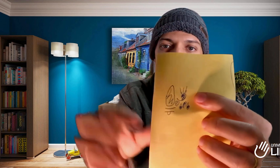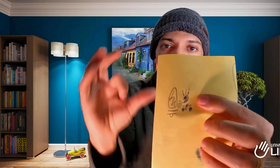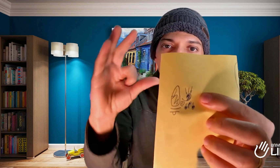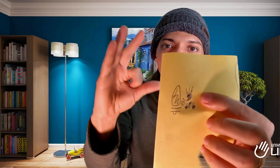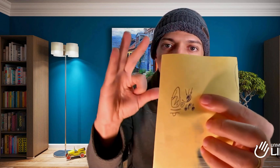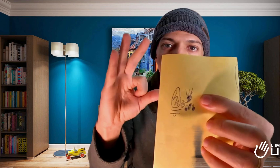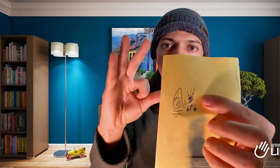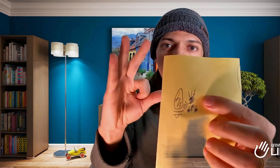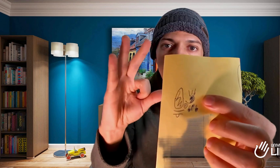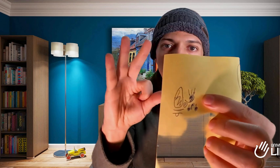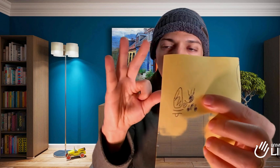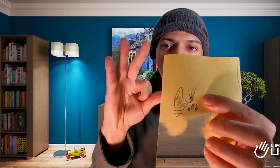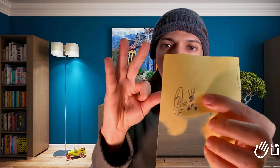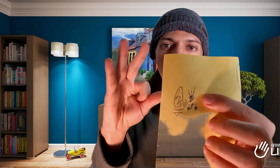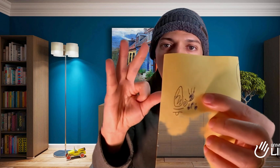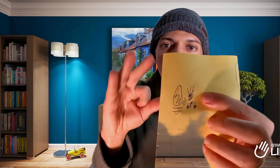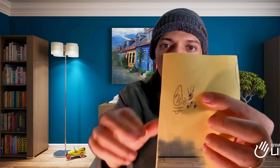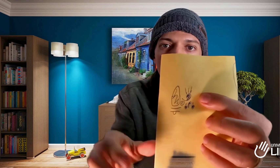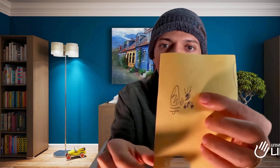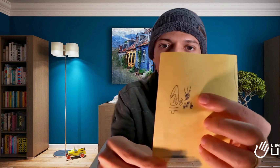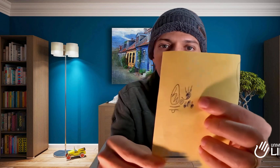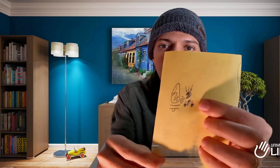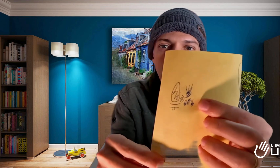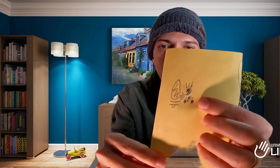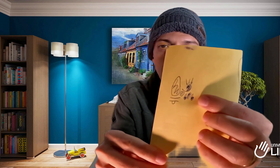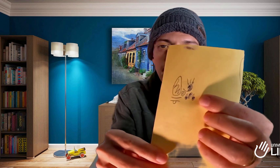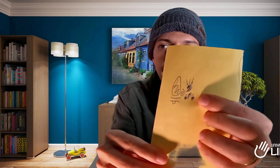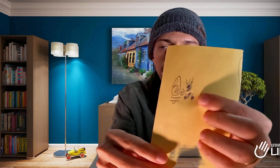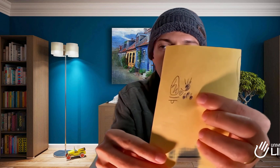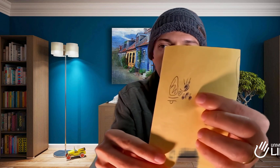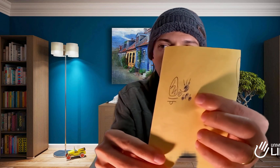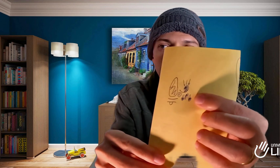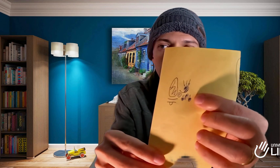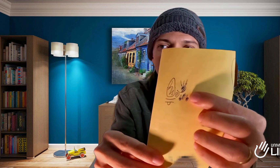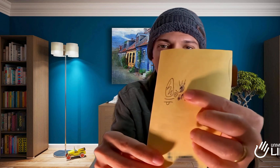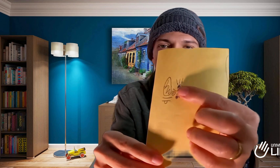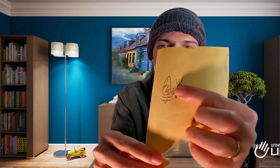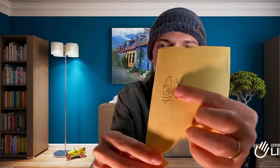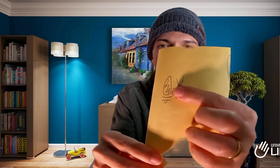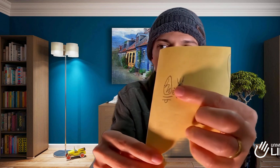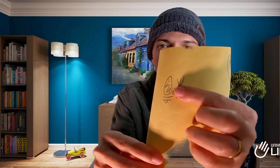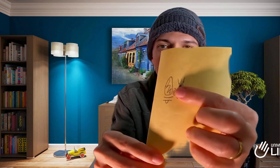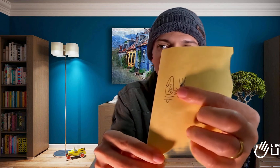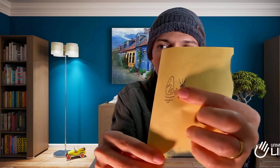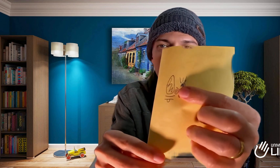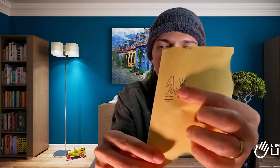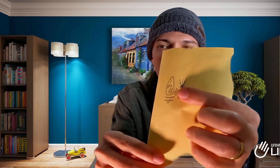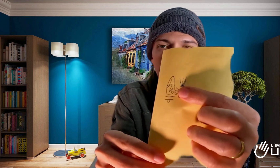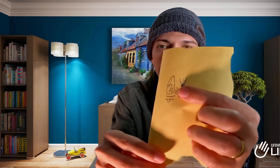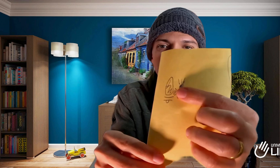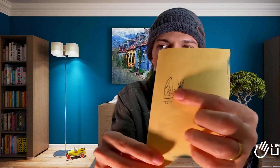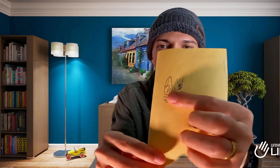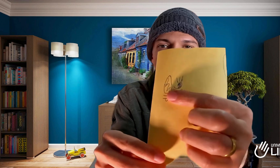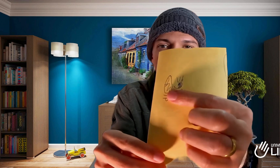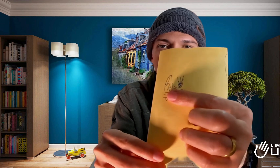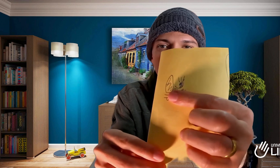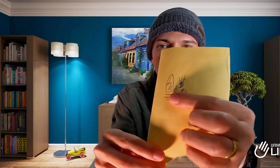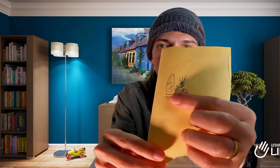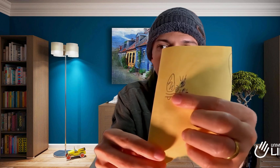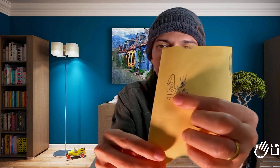esta outra configuração de mão aqui. Os movimentos feitos e aqui o contato que acontece. E esse outro grafema aqui,